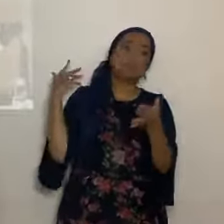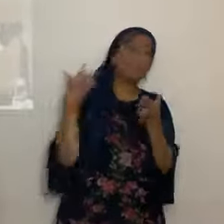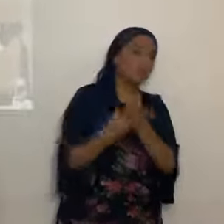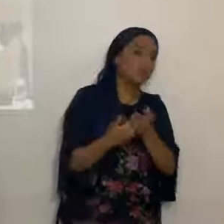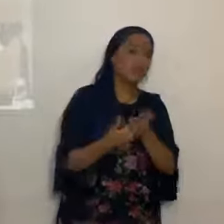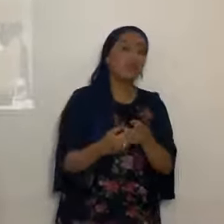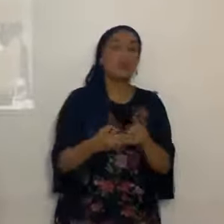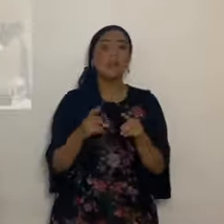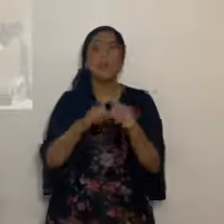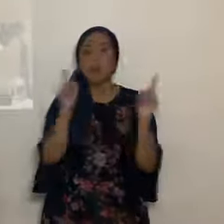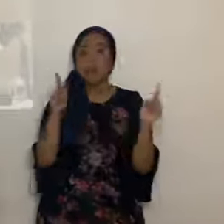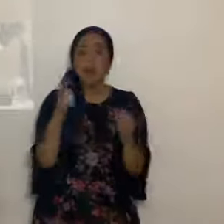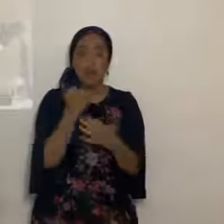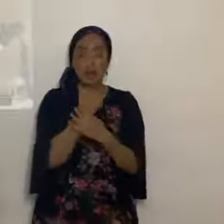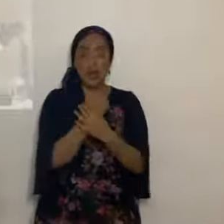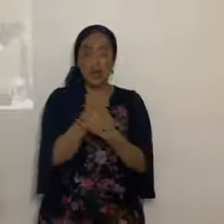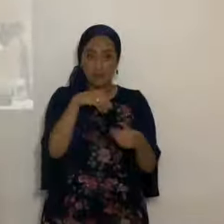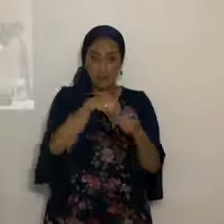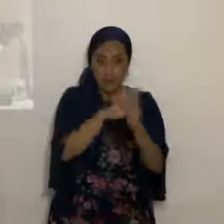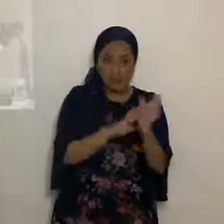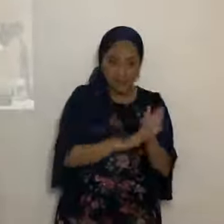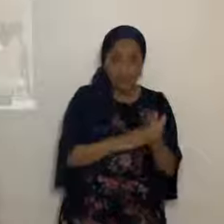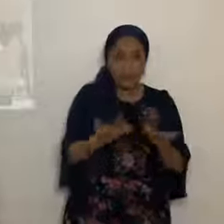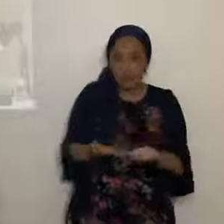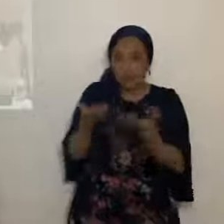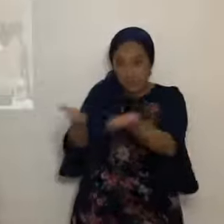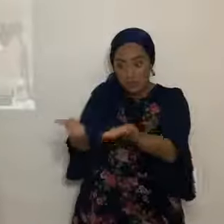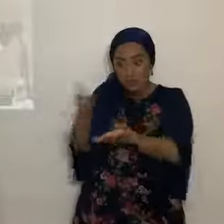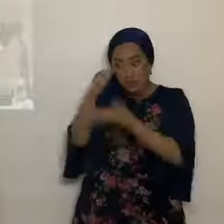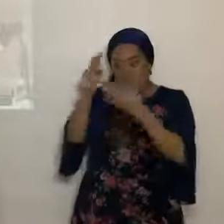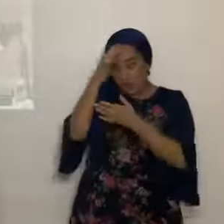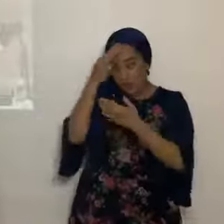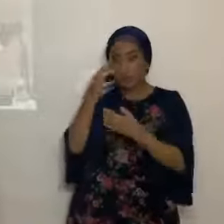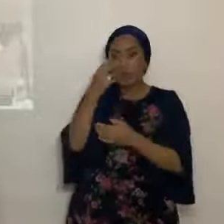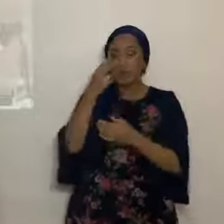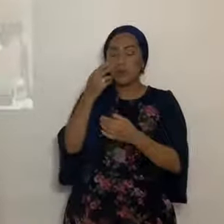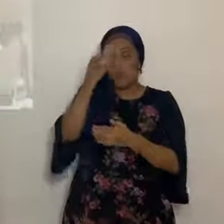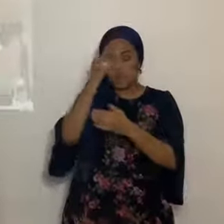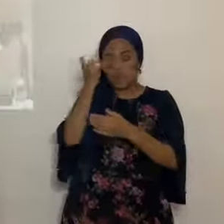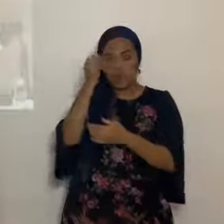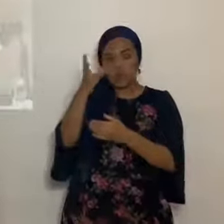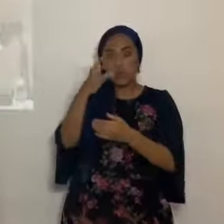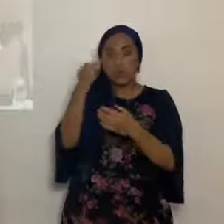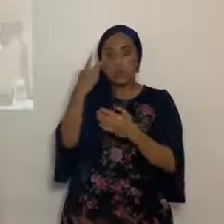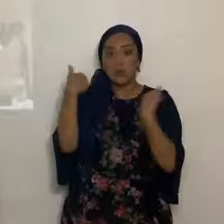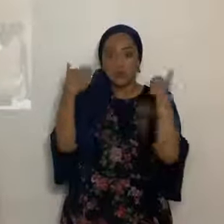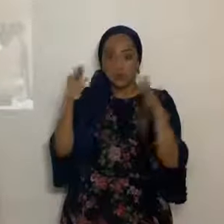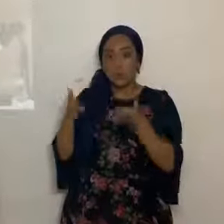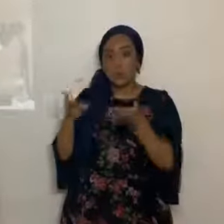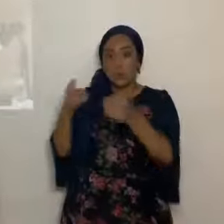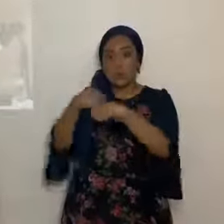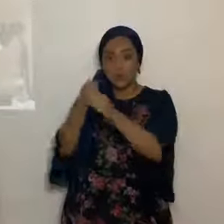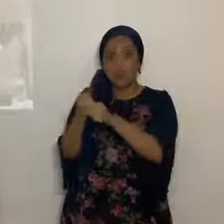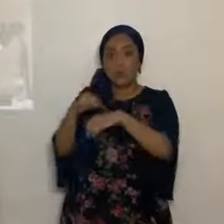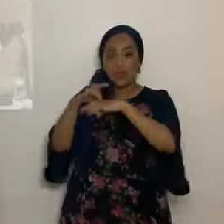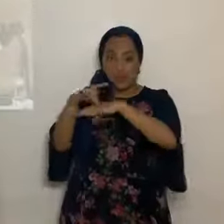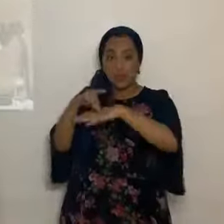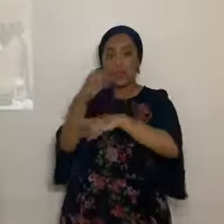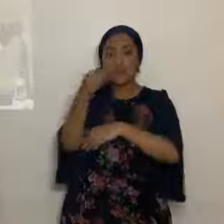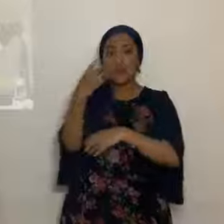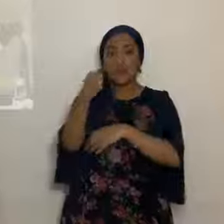Pero a Abraham ya vimos que le preparó el Eterno, y a los dos ángeles que lo acompañaban, un becerro, ¿sí?